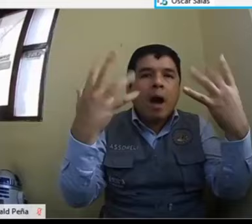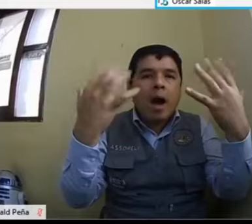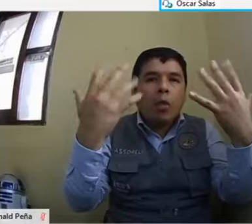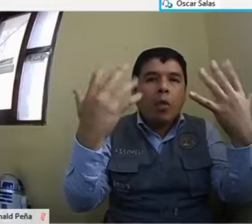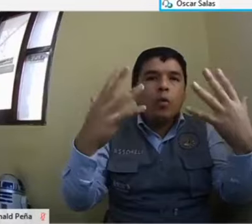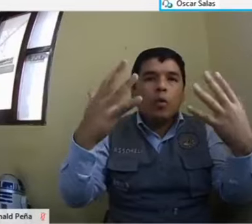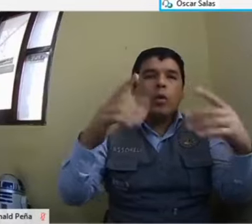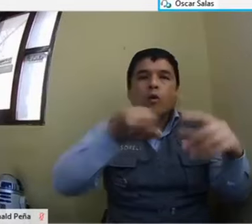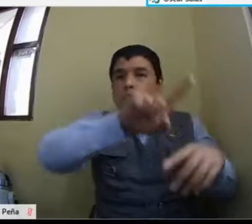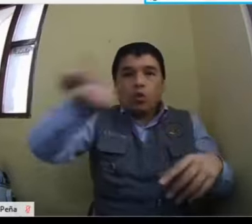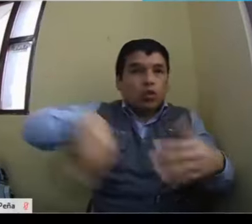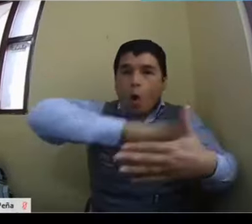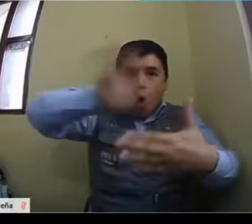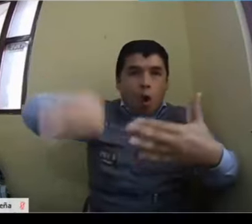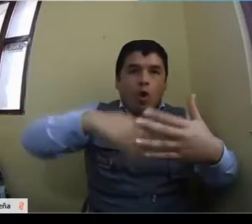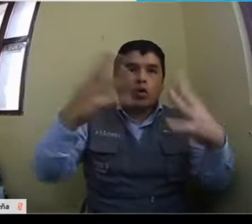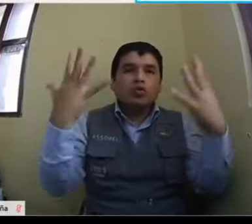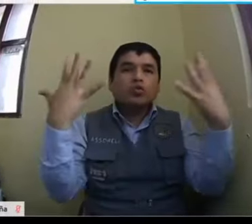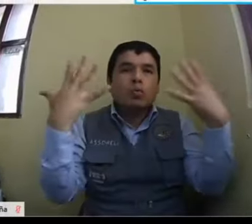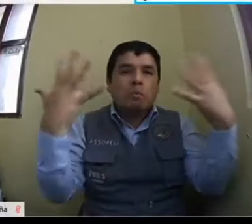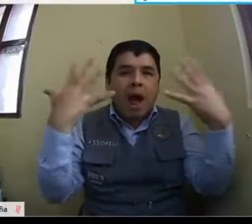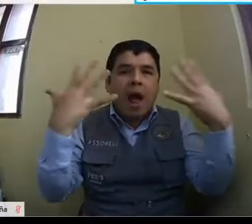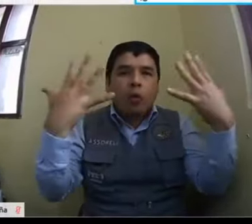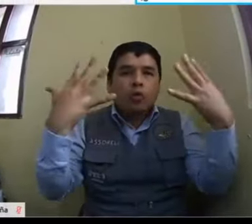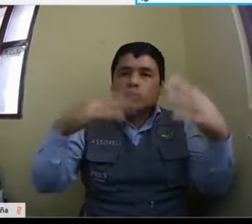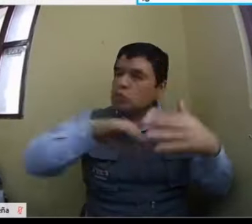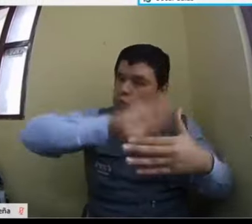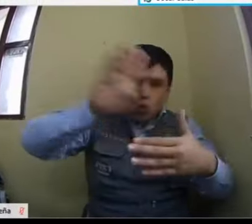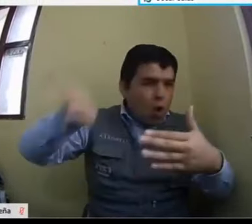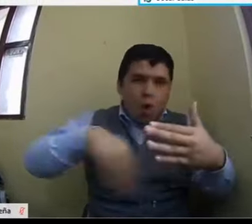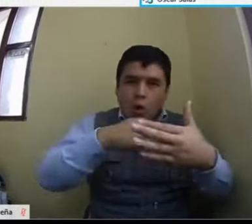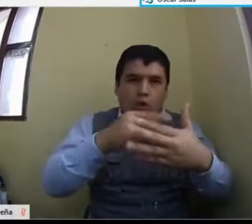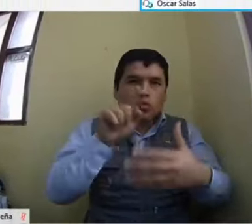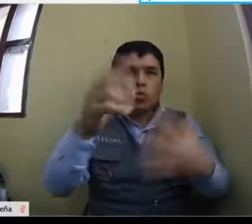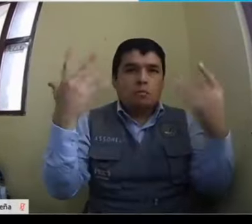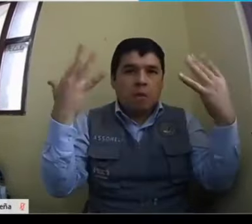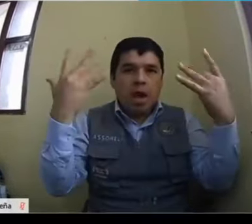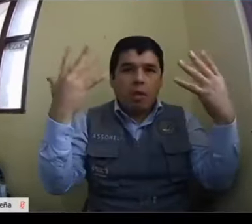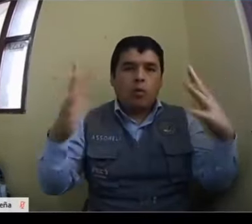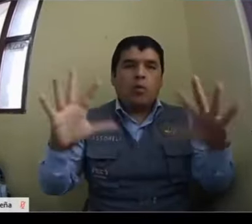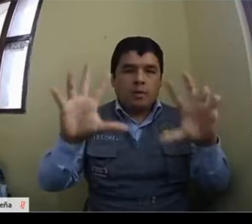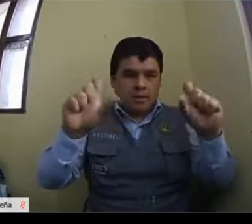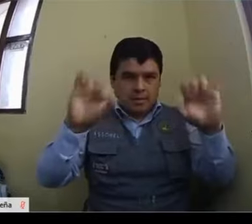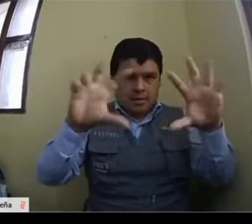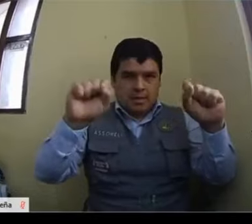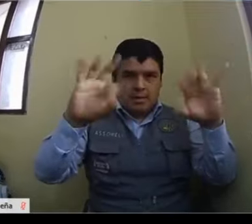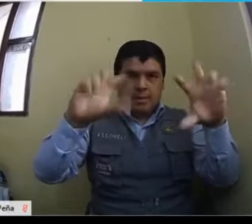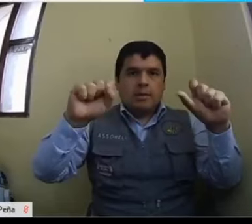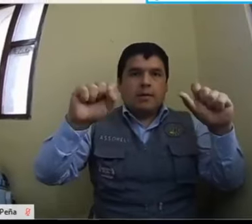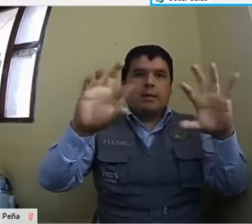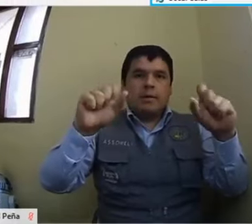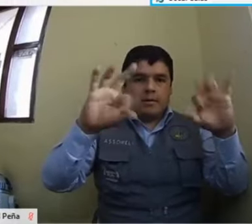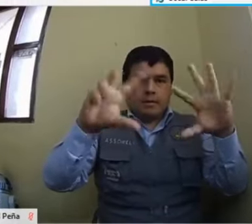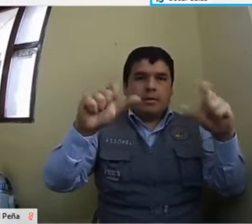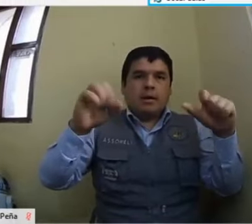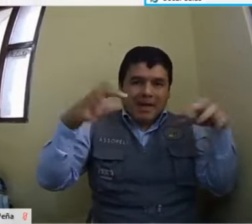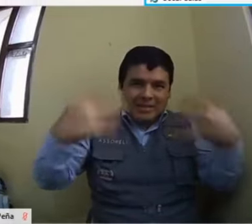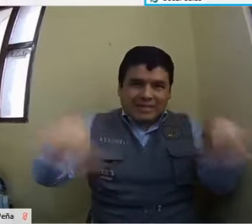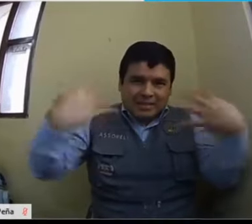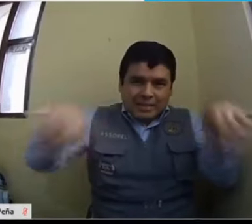Primero vamos a hacer ejercicios. Todos ustedes, por favor, en sus casas o donde estén conectados, hagan un poco de